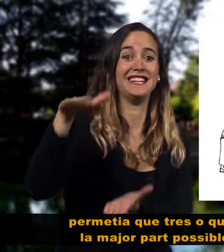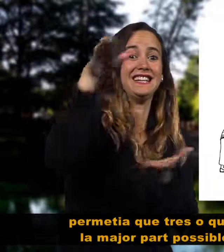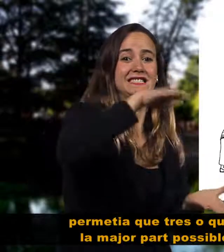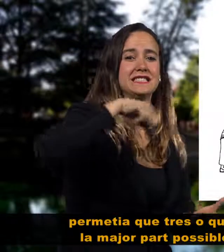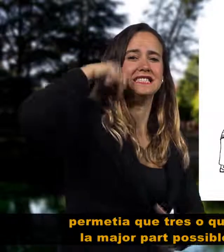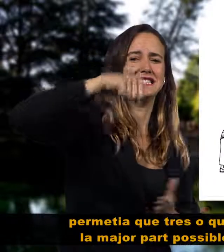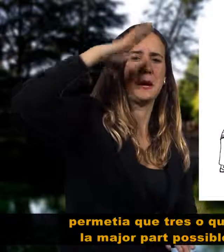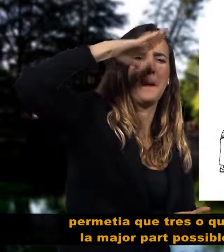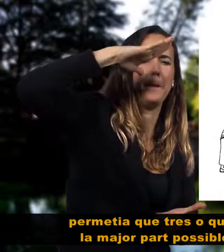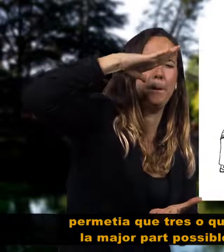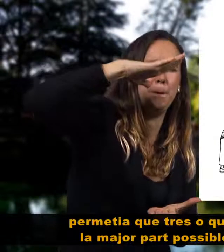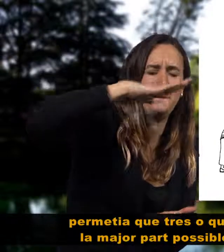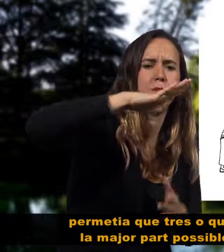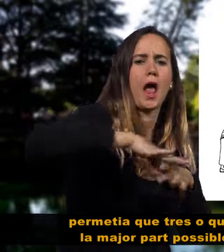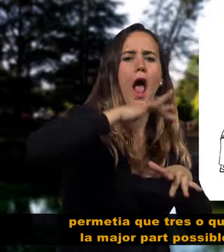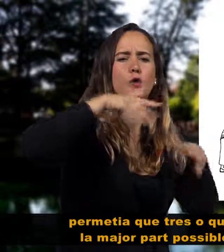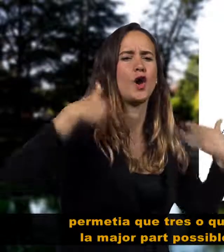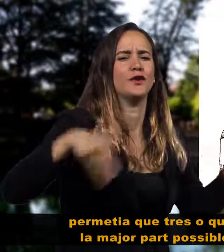de la posta.